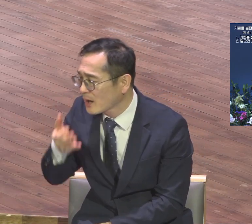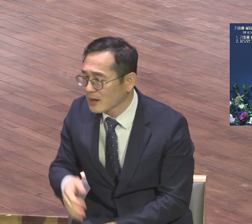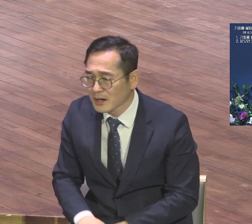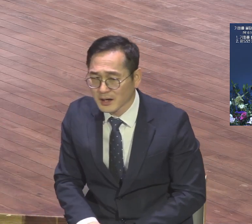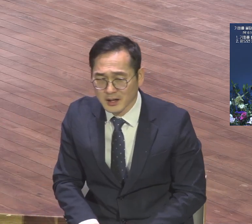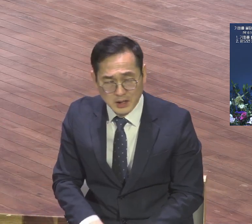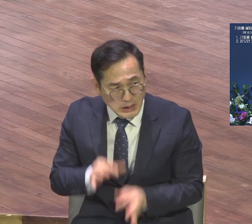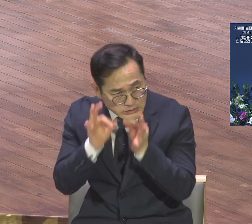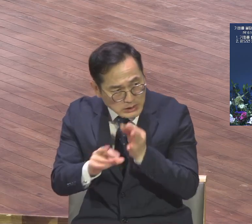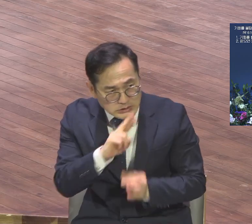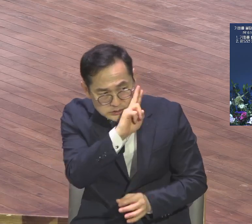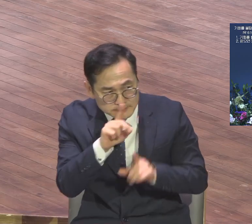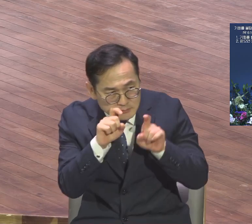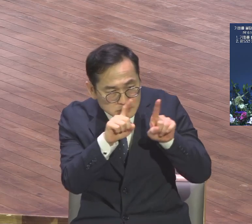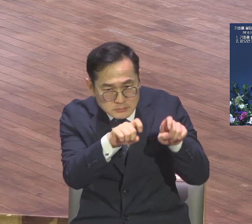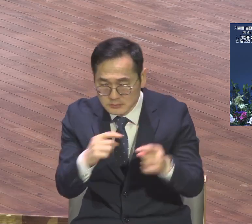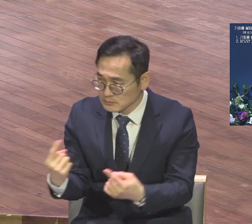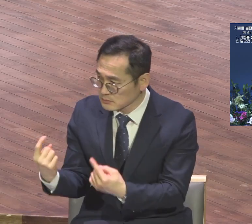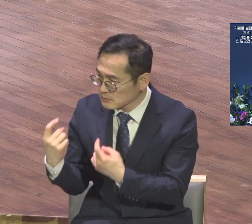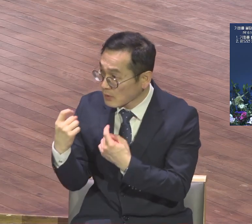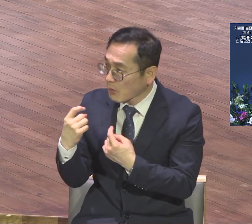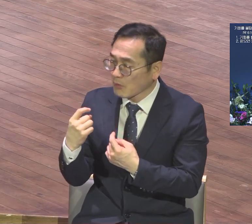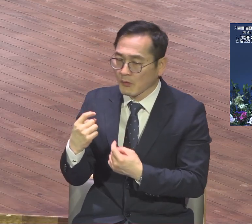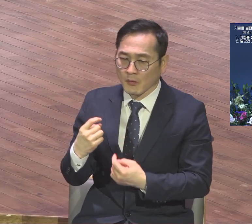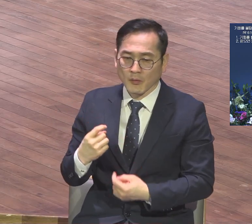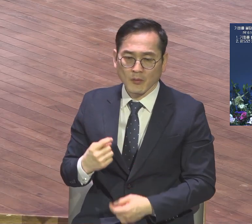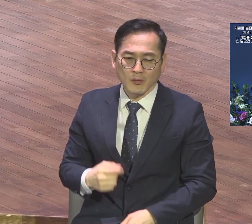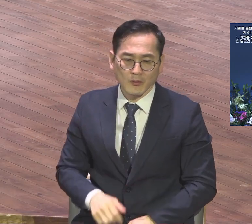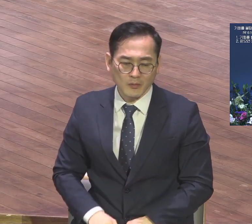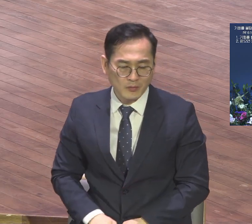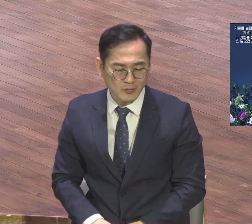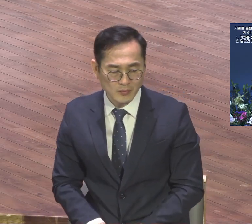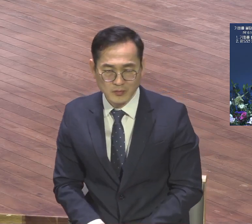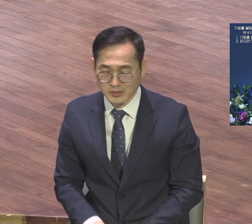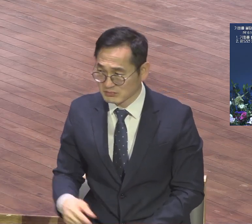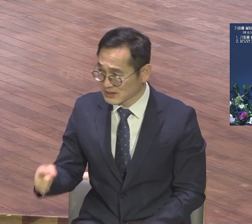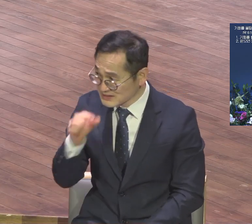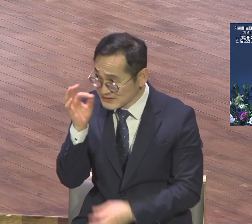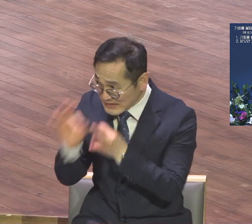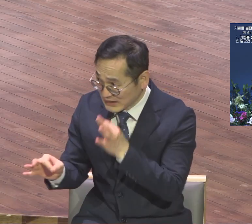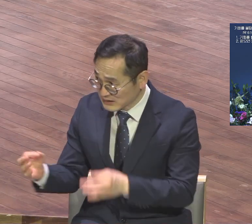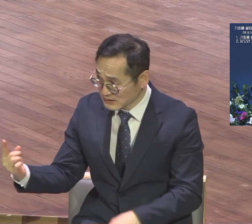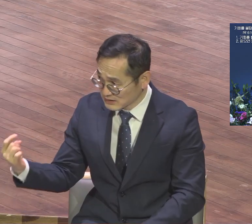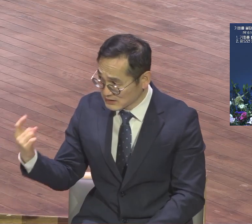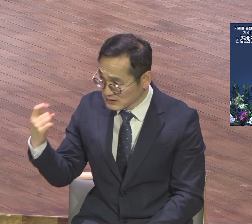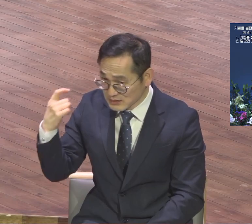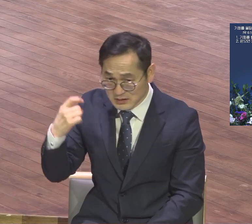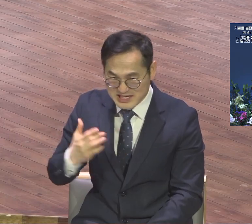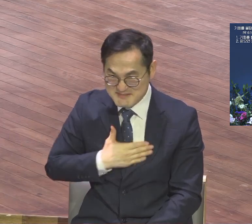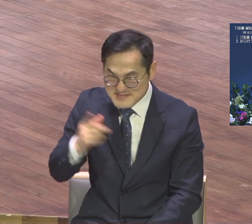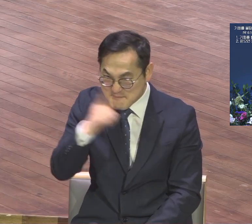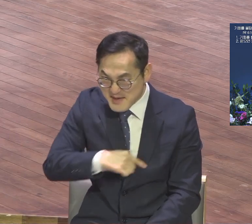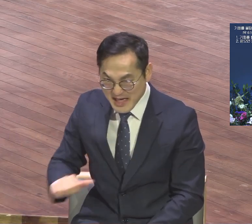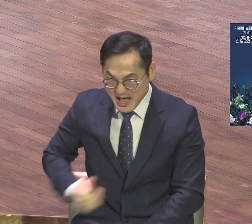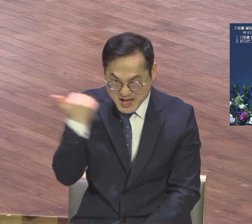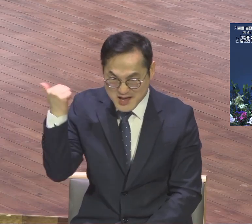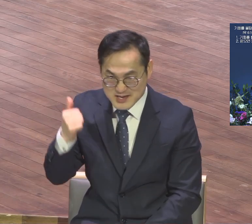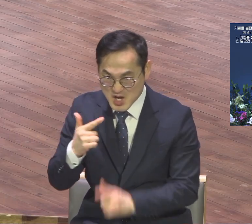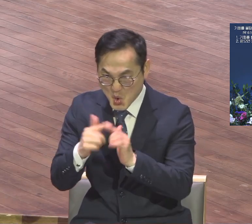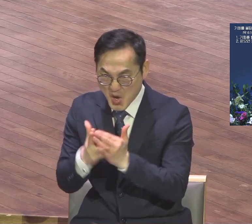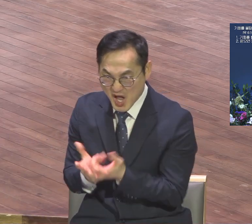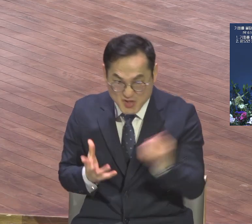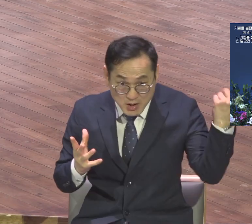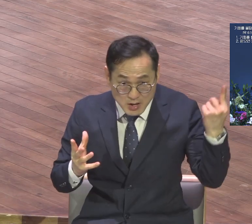사기꾼 아니냐까지 말한다니까요. 그러면 에이씨 기분 나빠서 이 교회 떠나야겠다 그렇습니까? 아 이